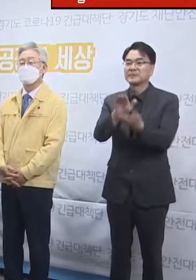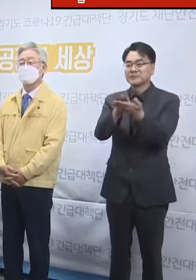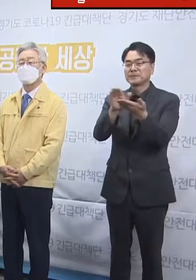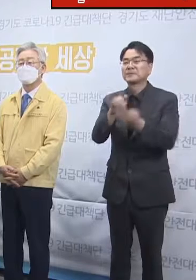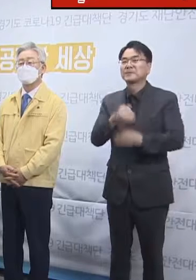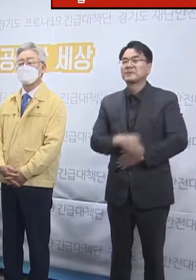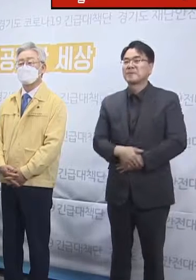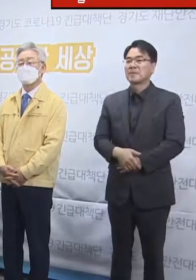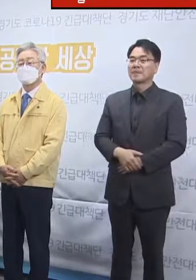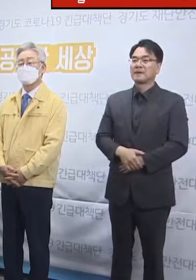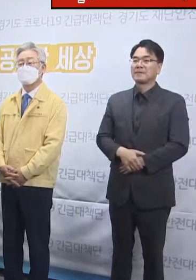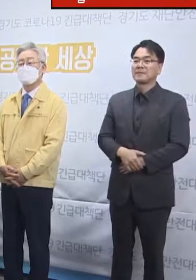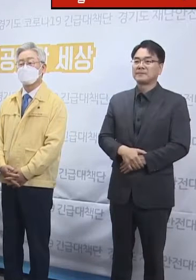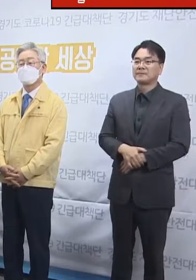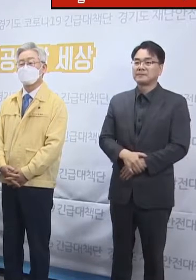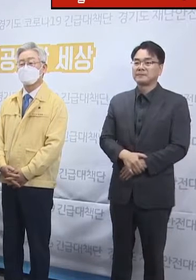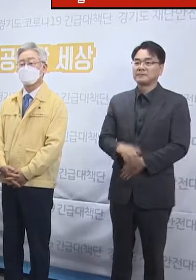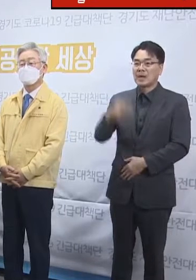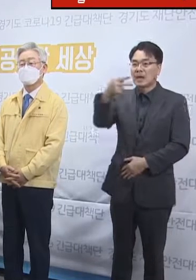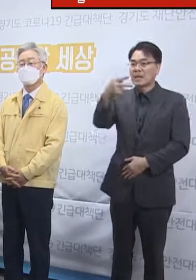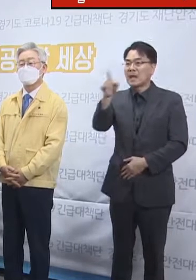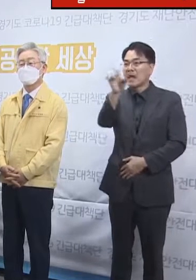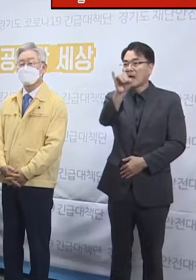하겠습니다. 데일리와이 이균